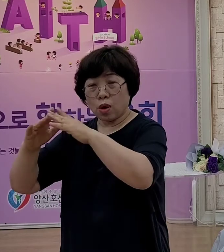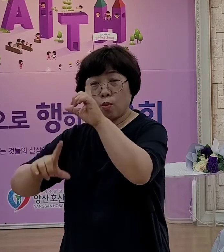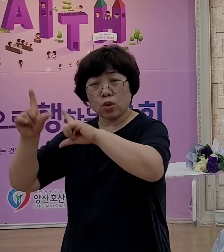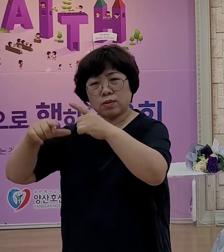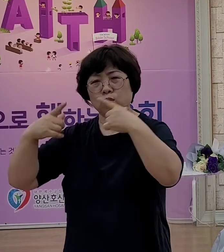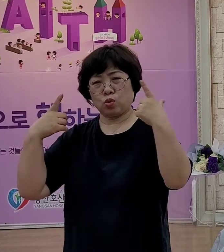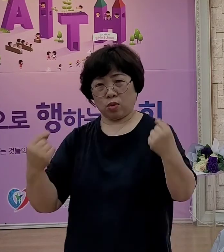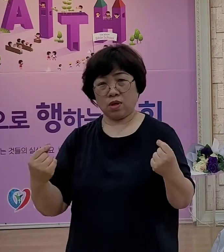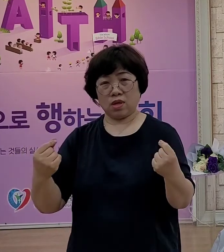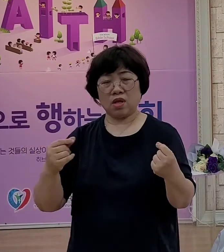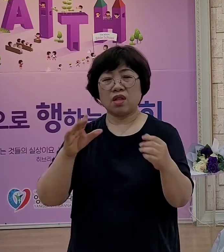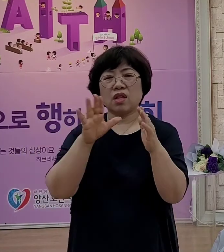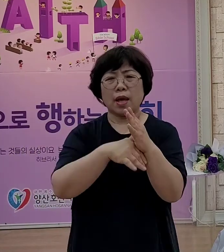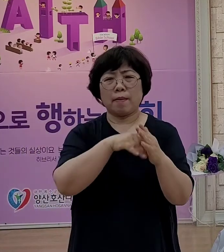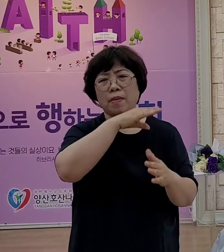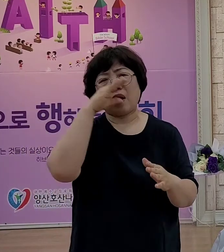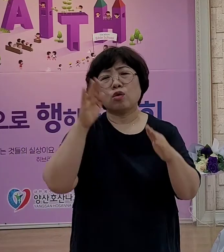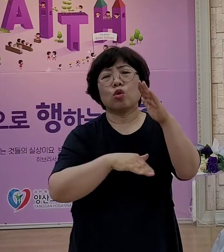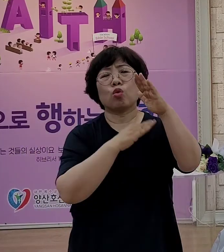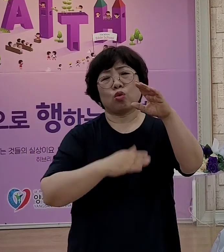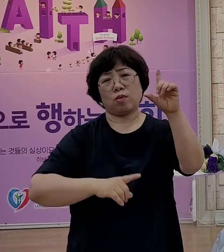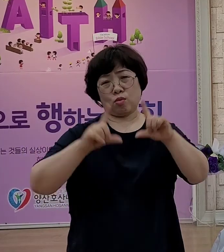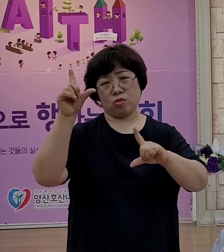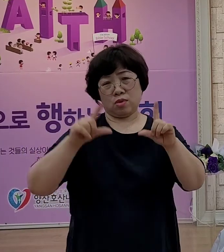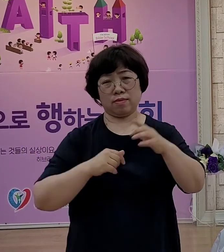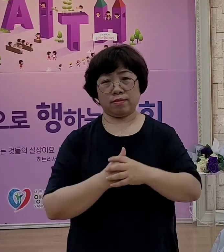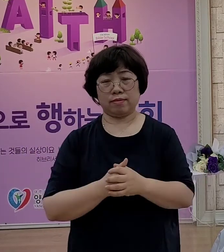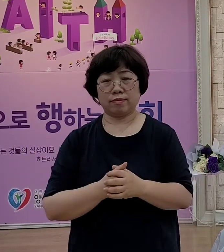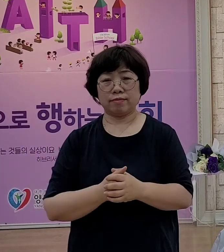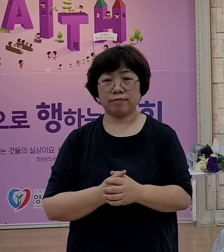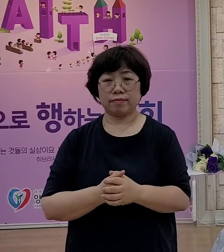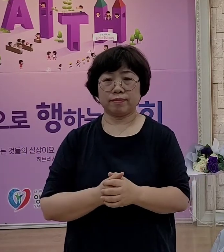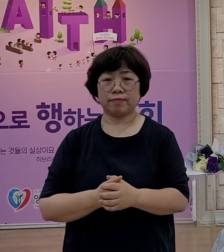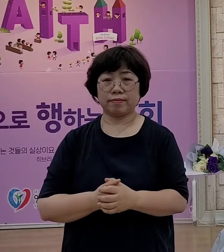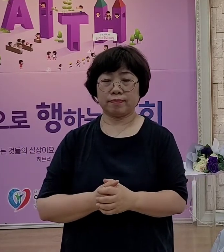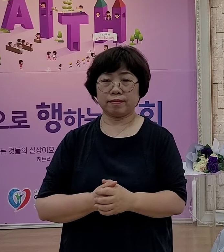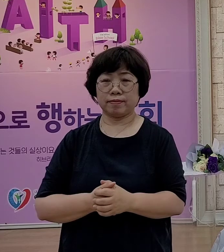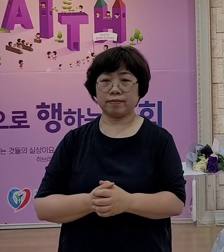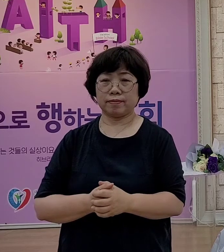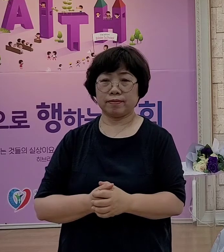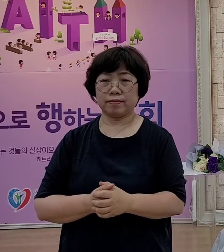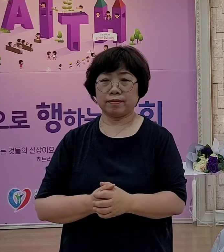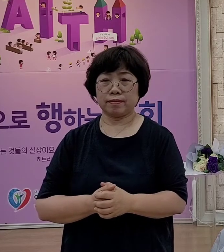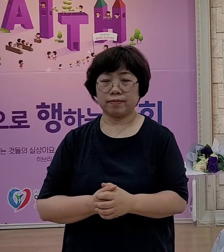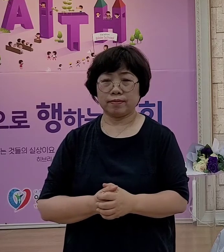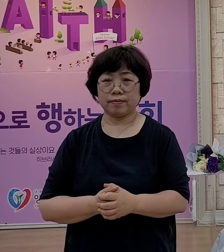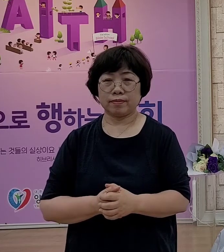성도의 삶이라는 것입니다. 우리 아까 우리